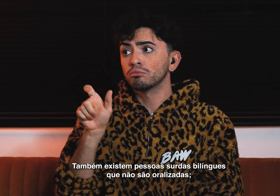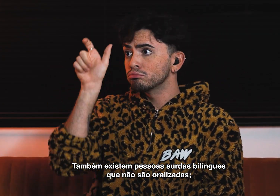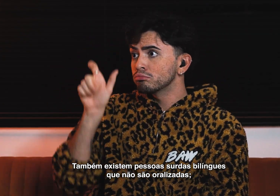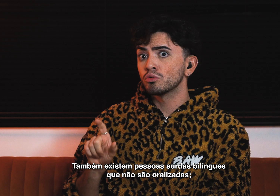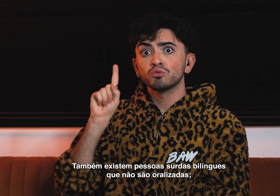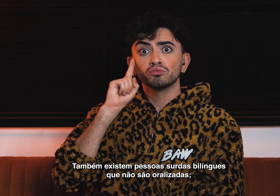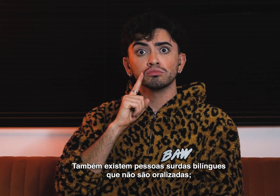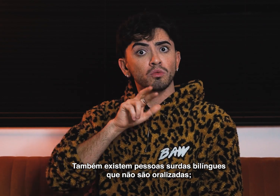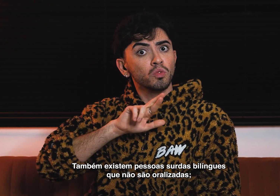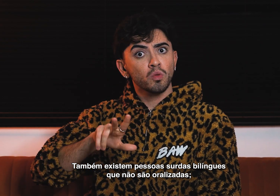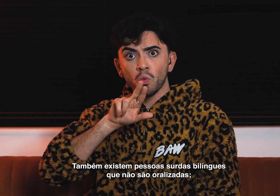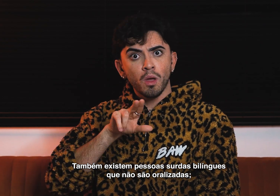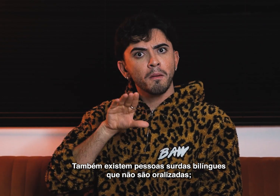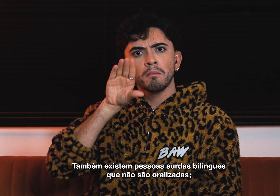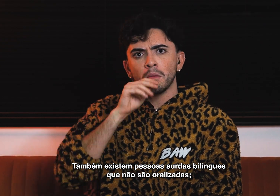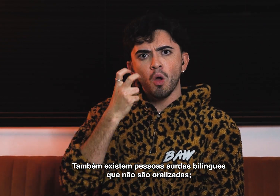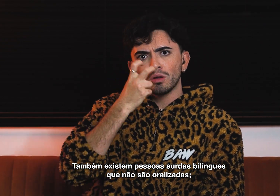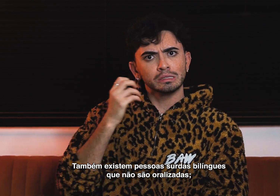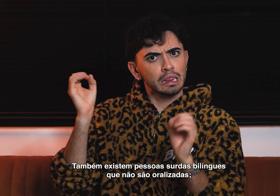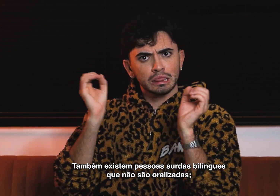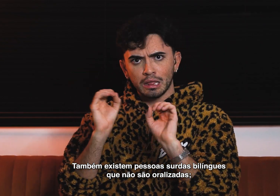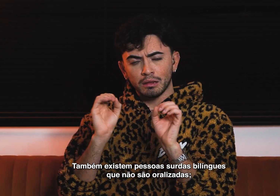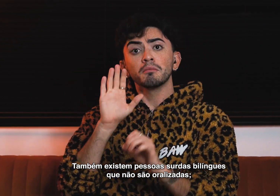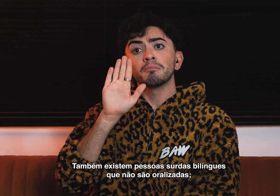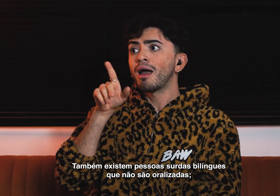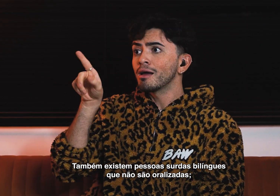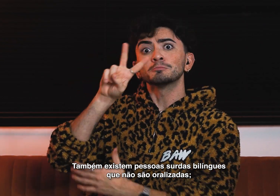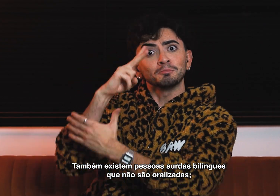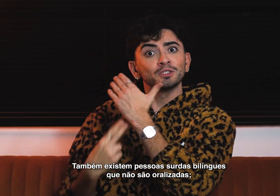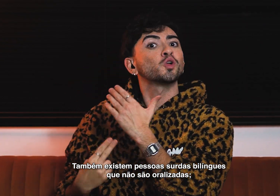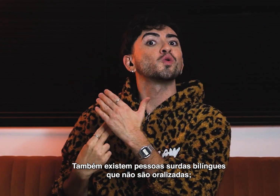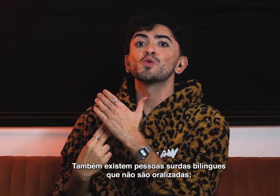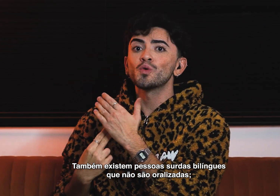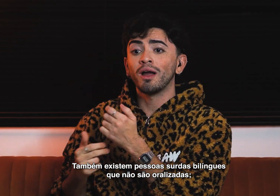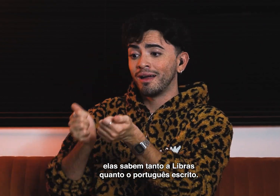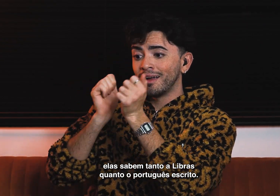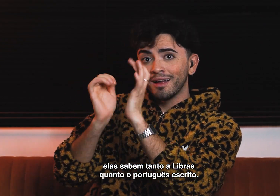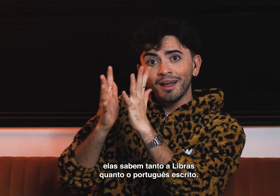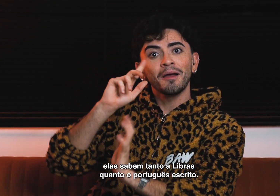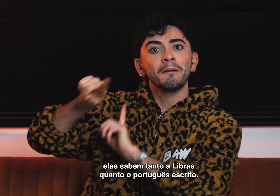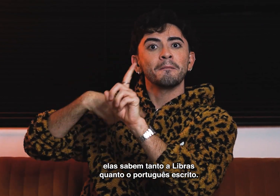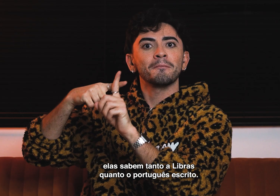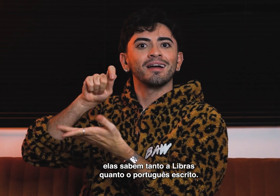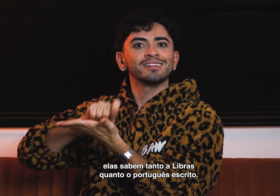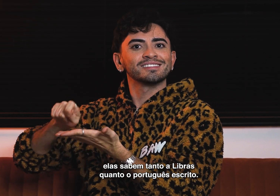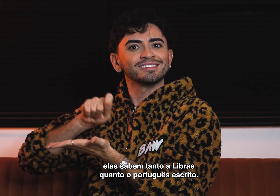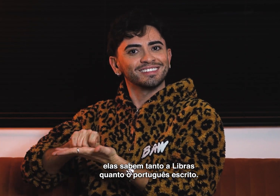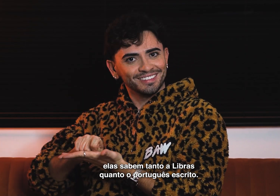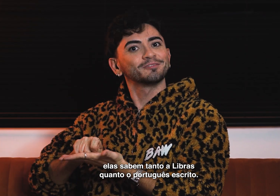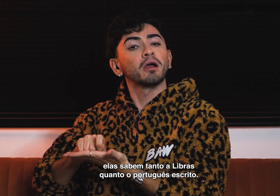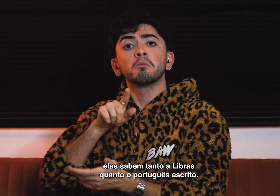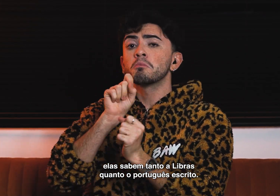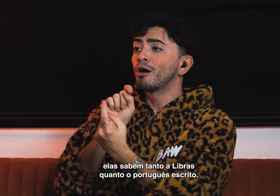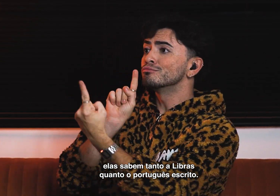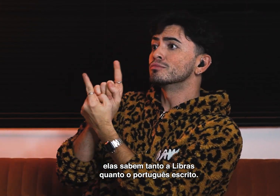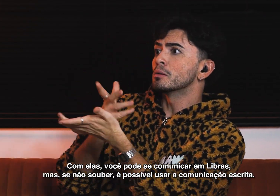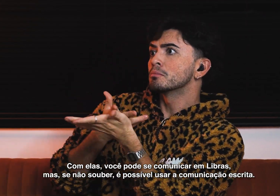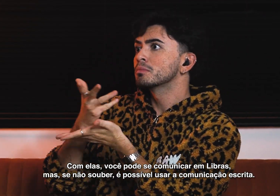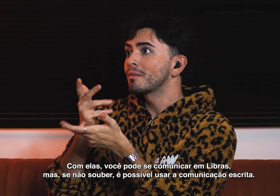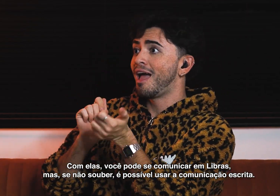Também existem pessoas surdas bilíngues que não são oralizadas. Elas sabem tanto a Libras quanto o português escrito. Com